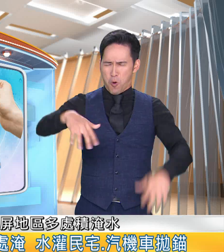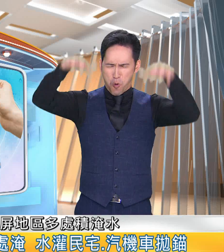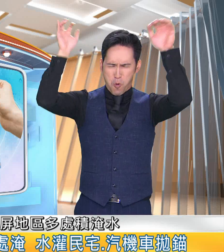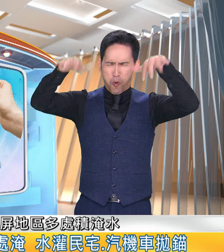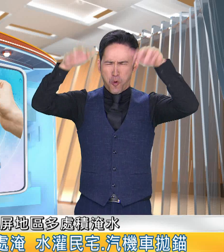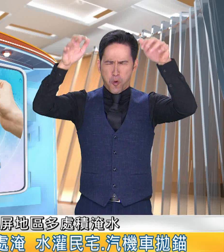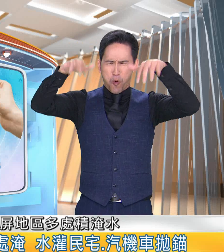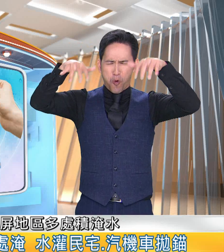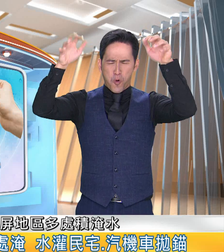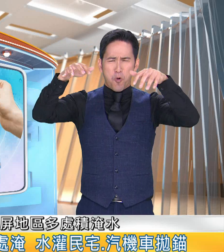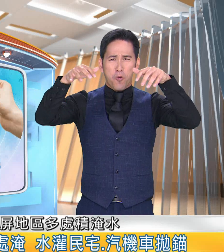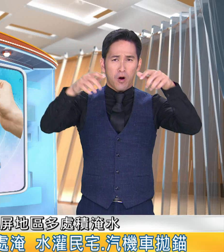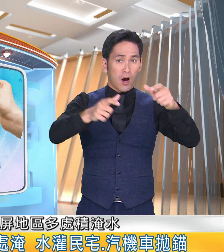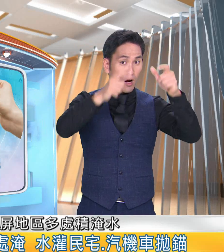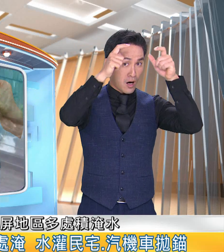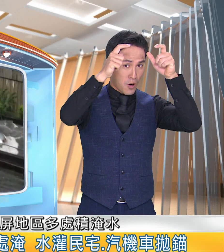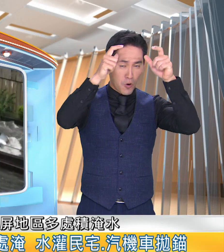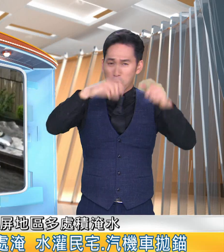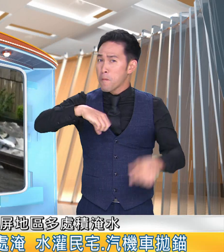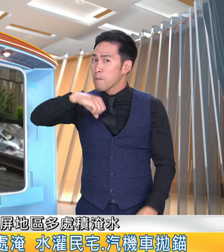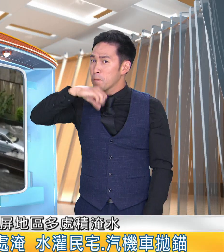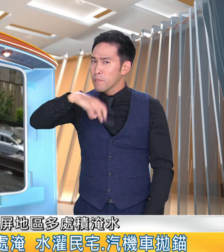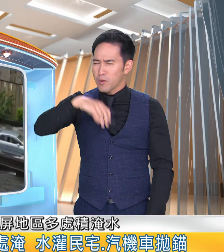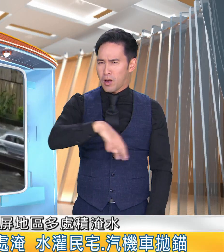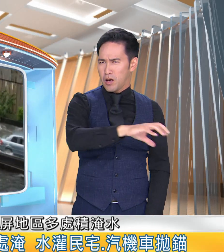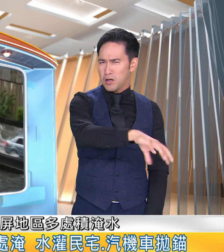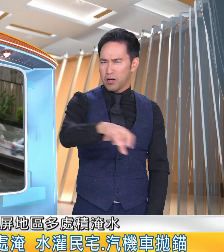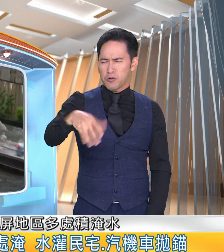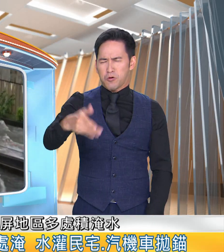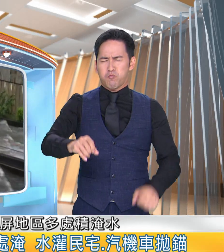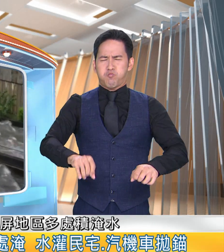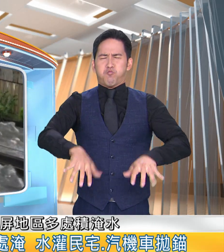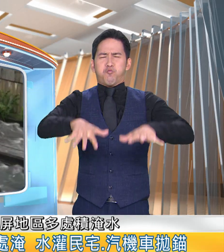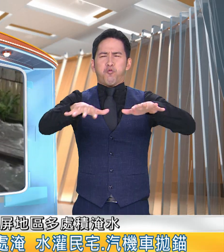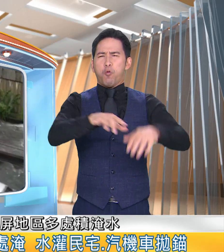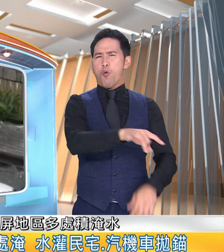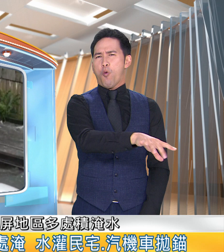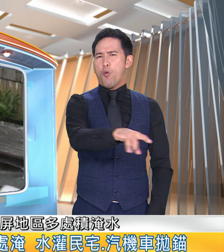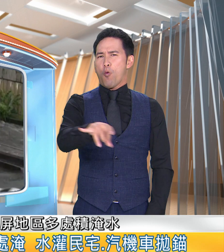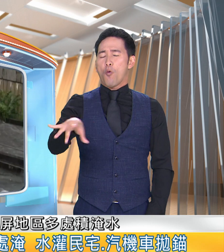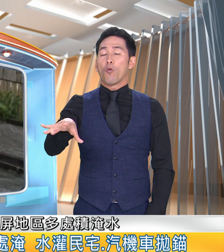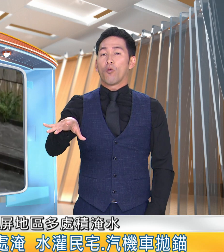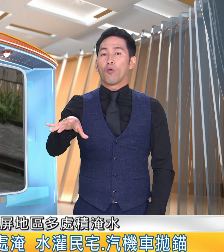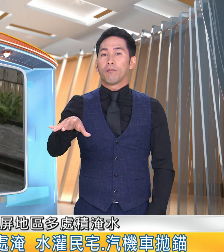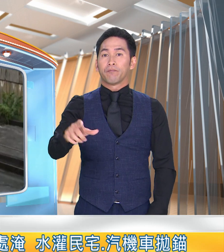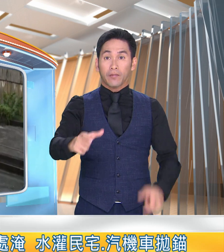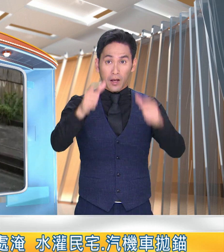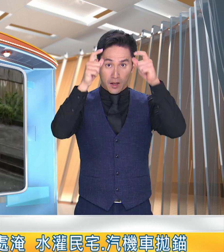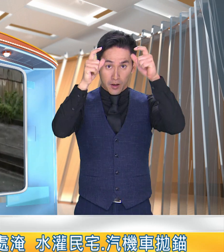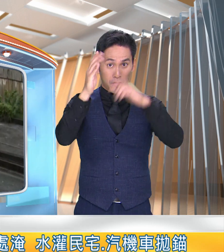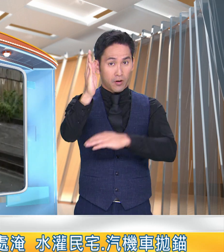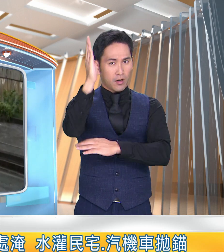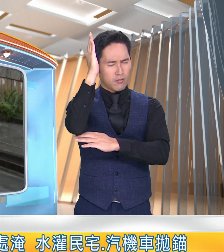昨天大雨造成了高屏地区有多处积淹水。高雄市政府表